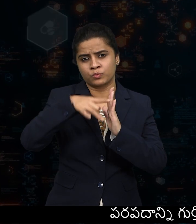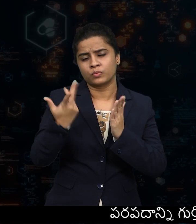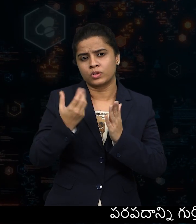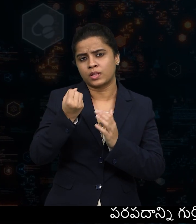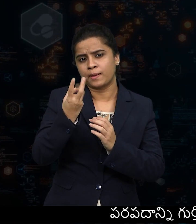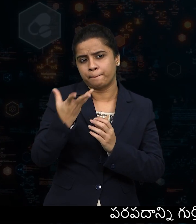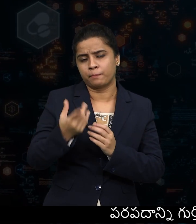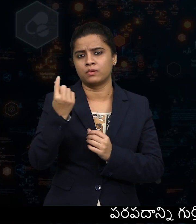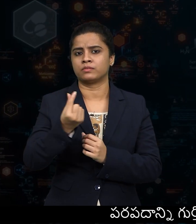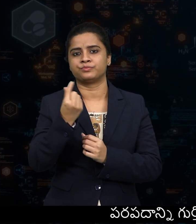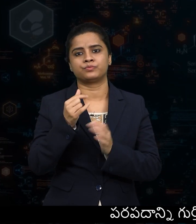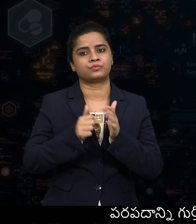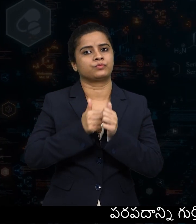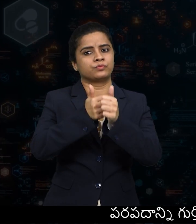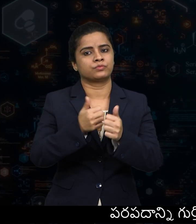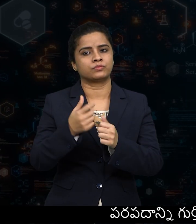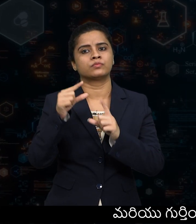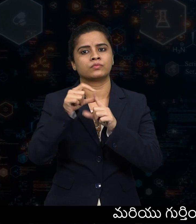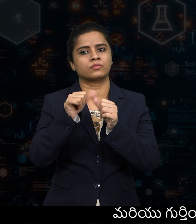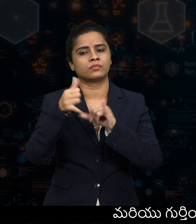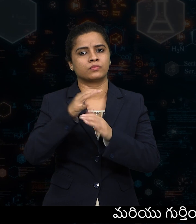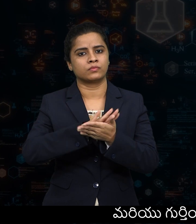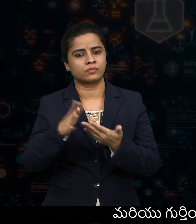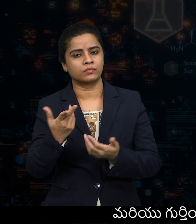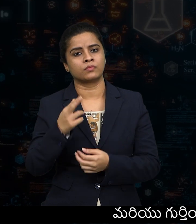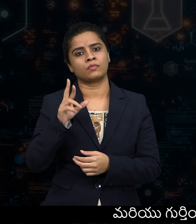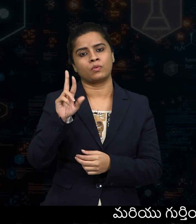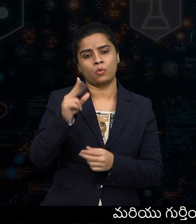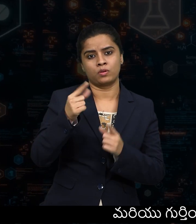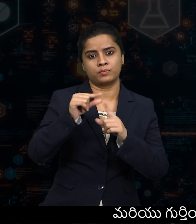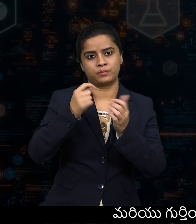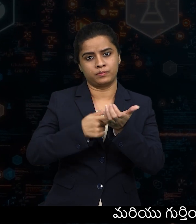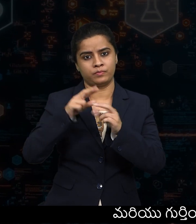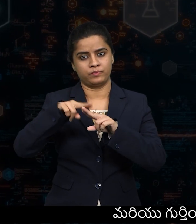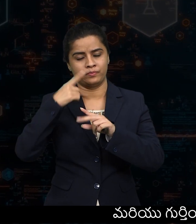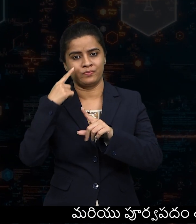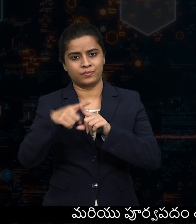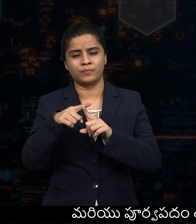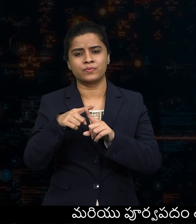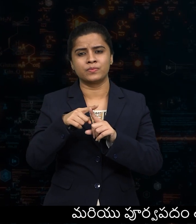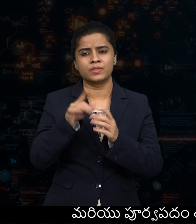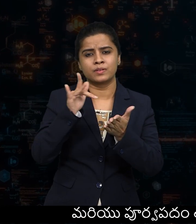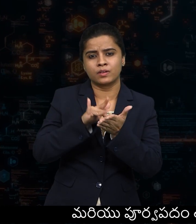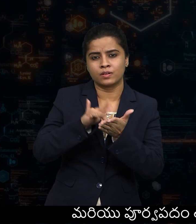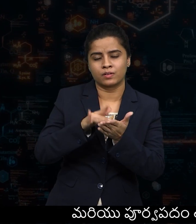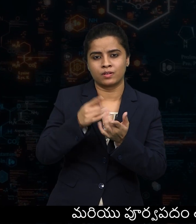పరపదాన్ని గుర్తించండి మరియు దాని స్థానం మరియు గుర్తింపును పేర్కొనడానికి ఒక డాష్ మరియు పూర్వపదం తర్వాత